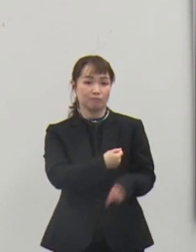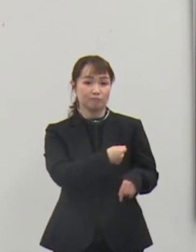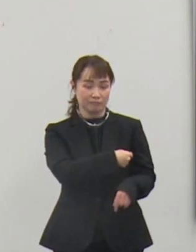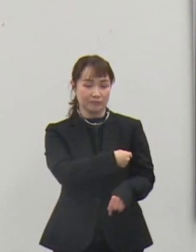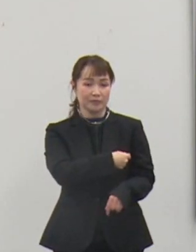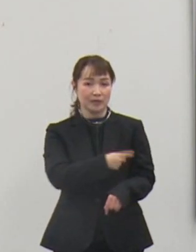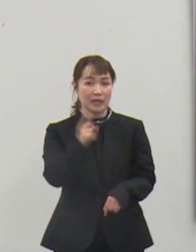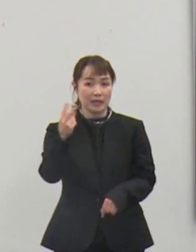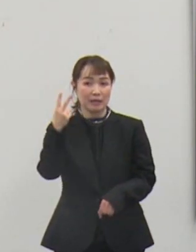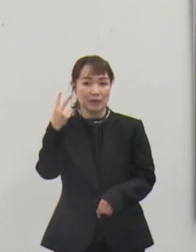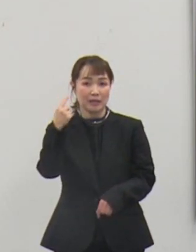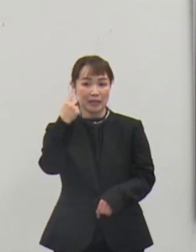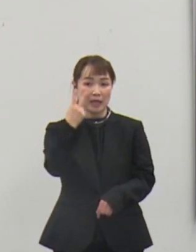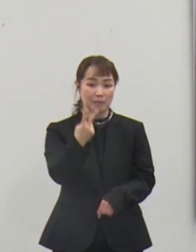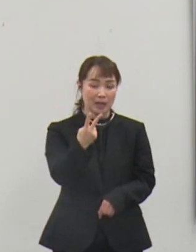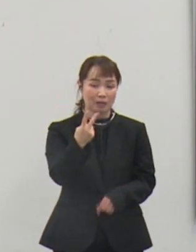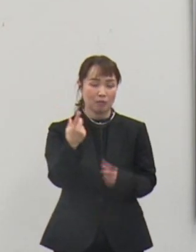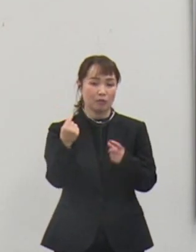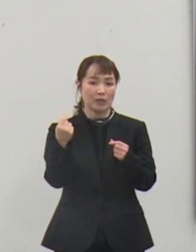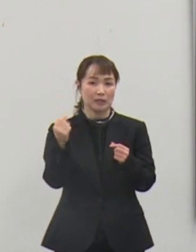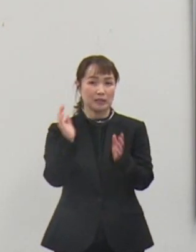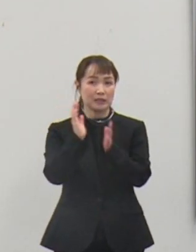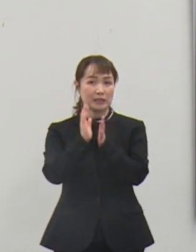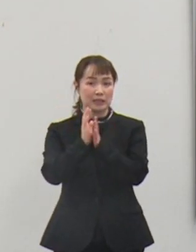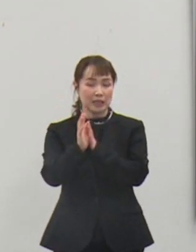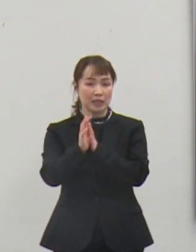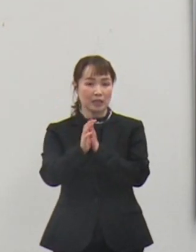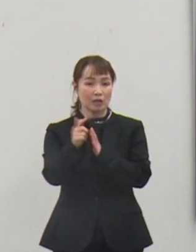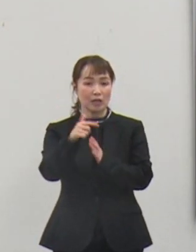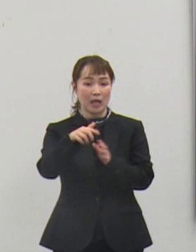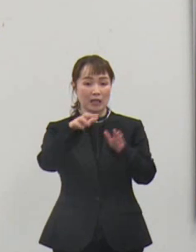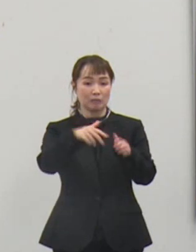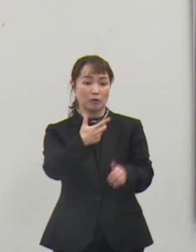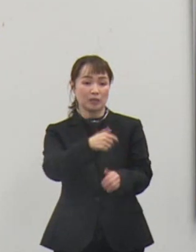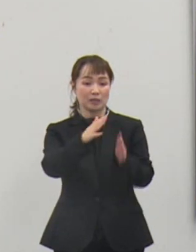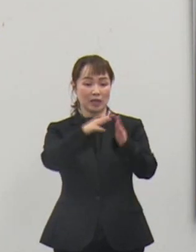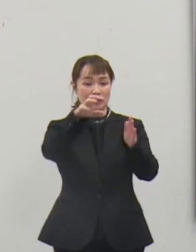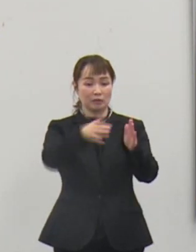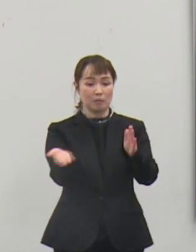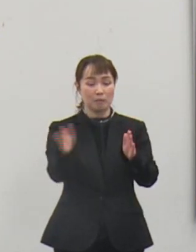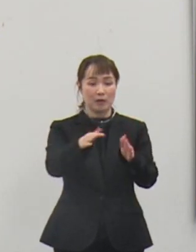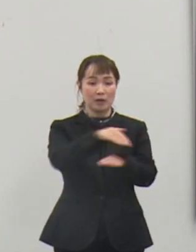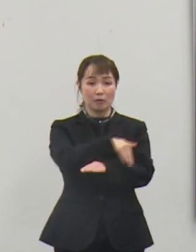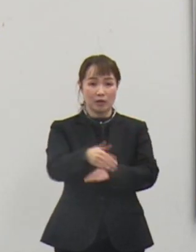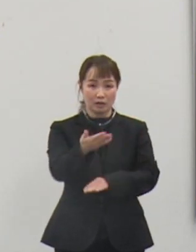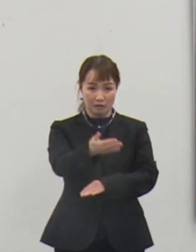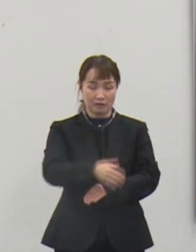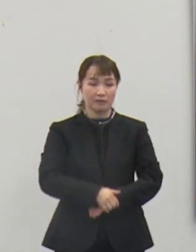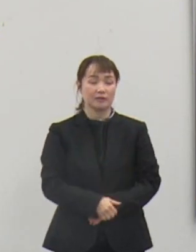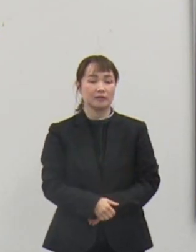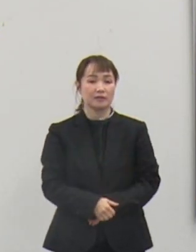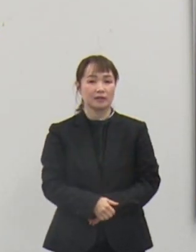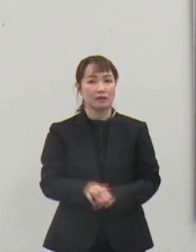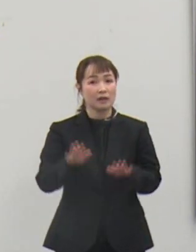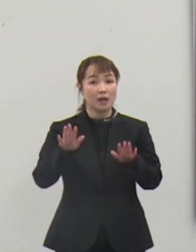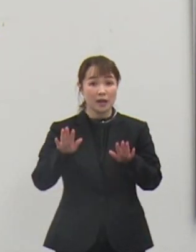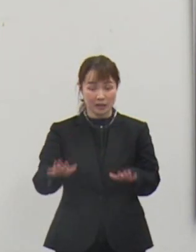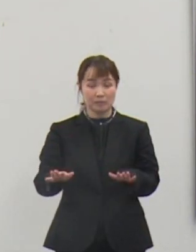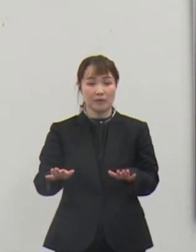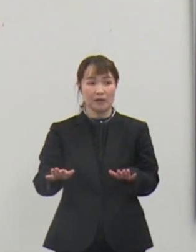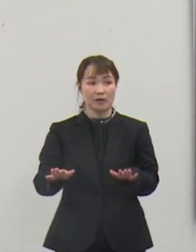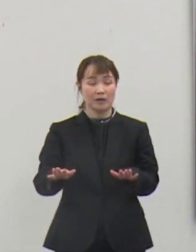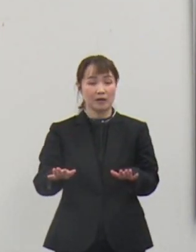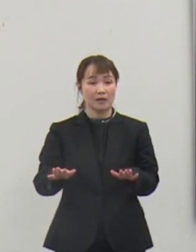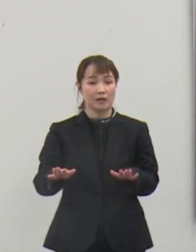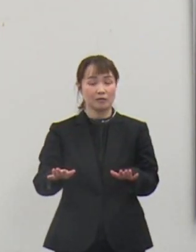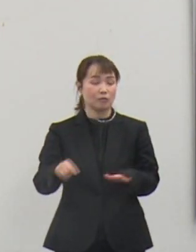ても1回目2回目と同様に県として大規模接種会場を設置するお考えはあるんでしょうか。 現時点においてはそういう